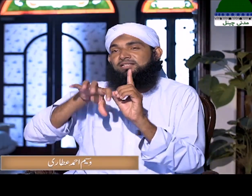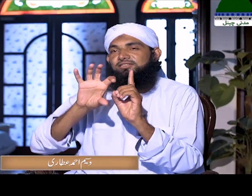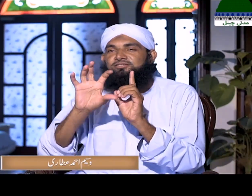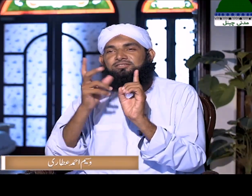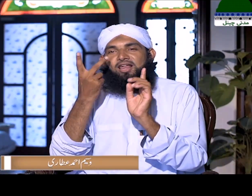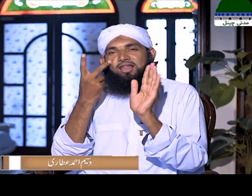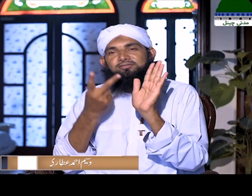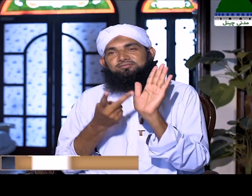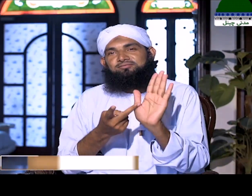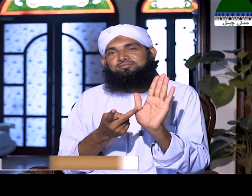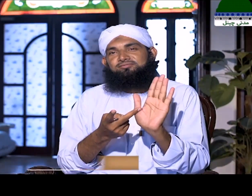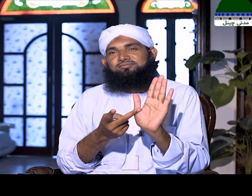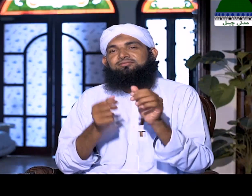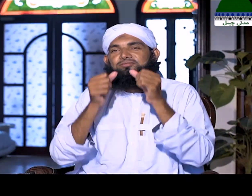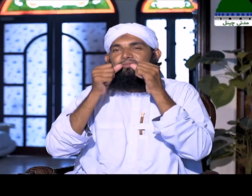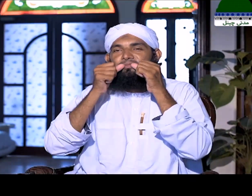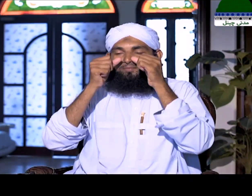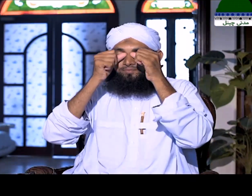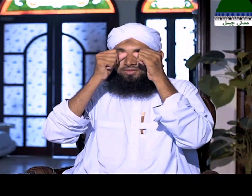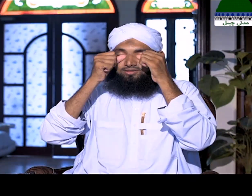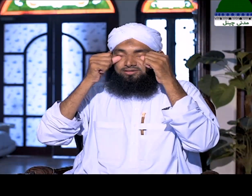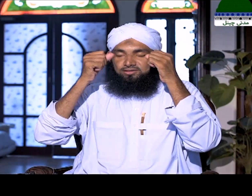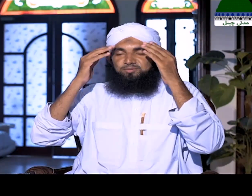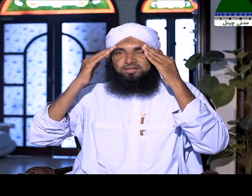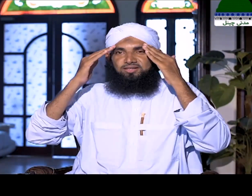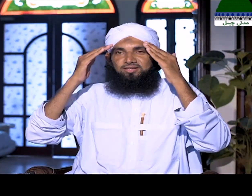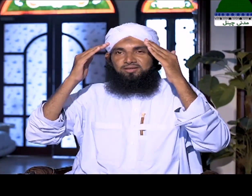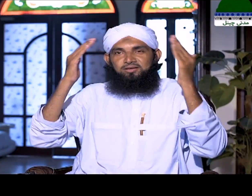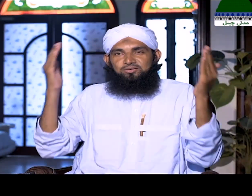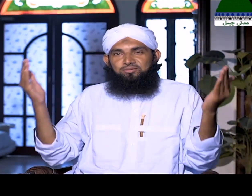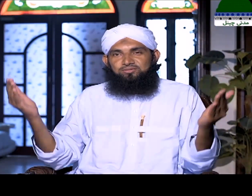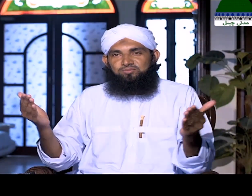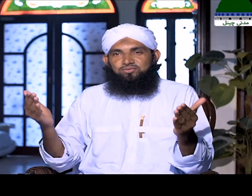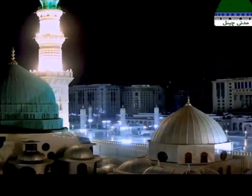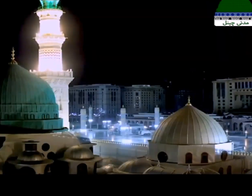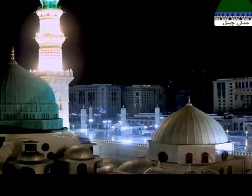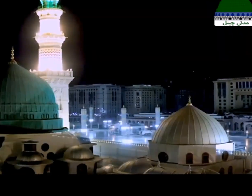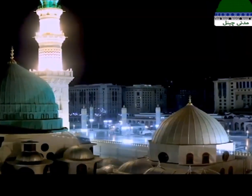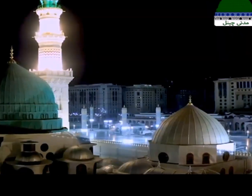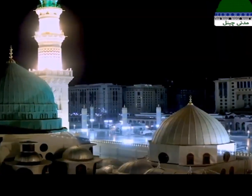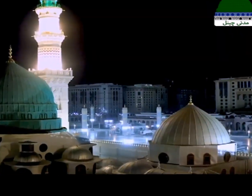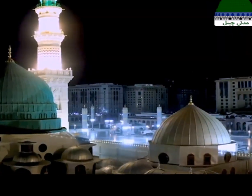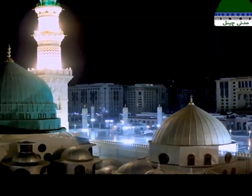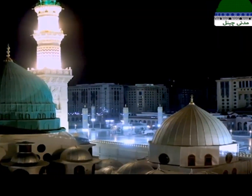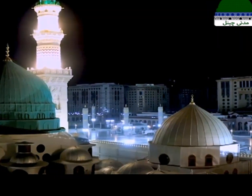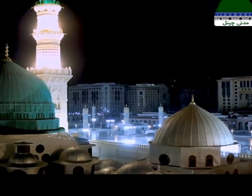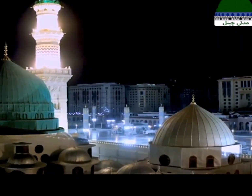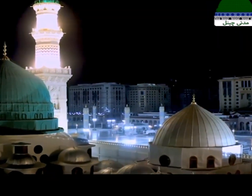مدنی چینل دیکھتے رہیے۔ صلو علی الحبیب۔ صلی اللہ علی